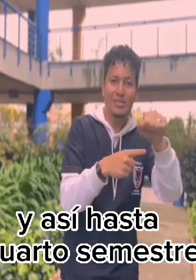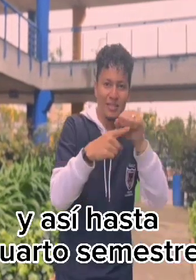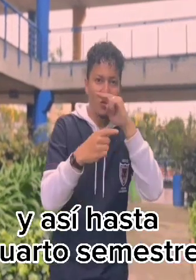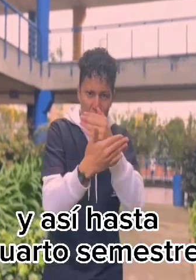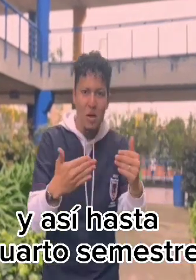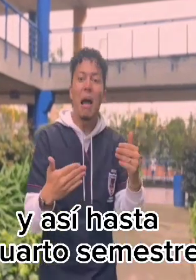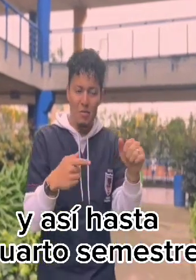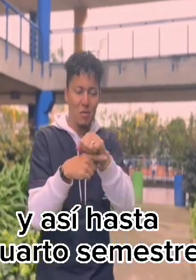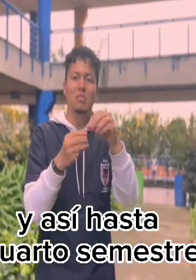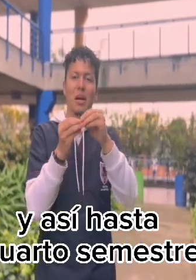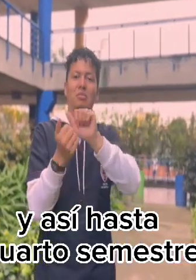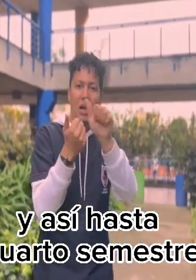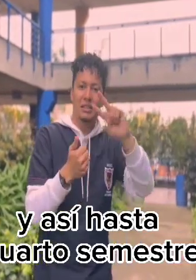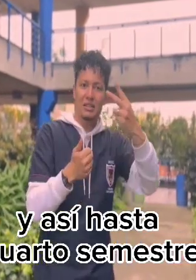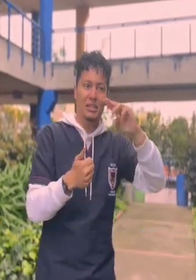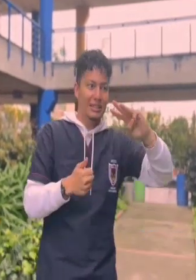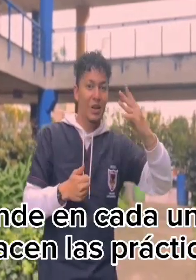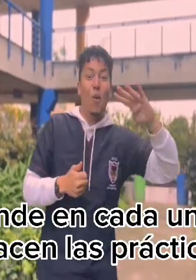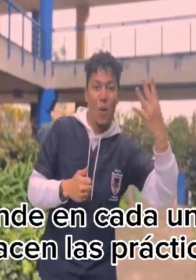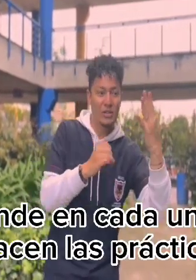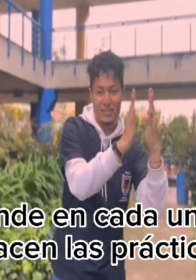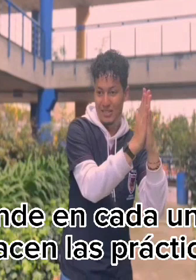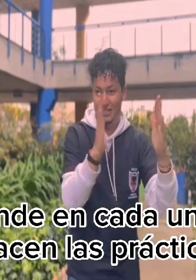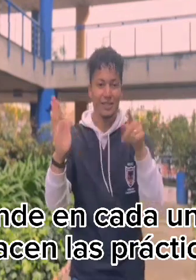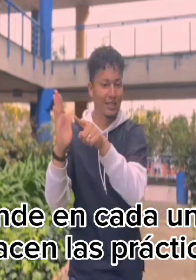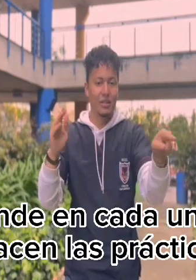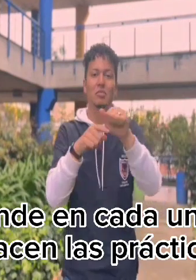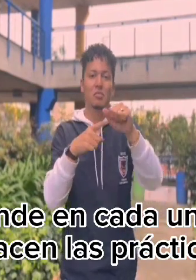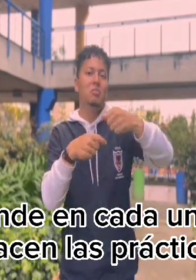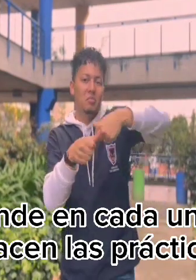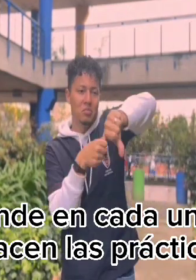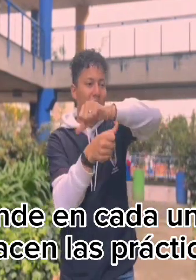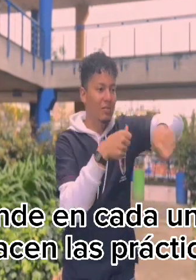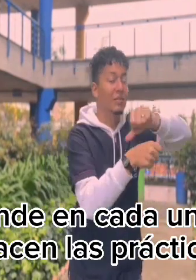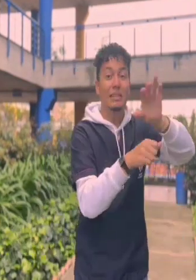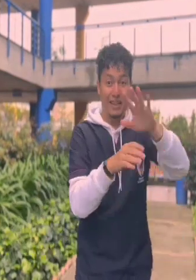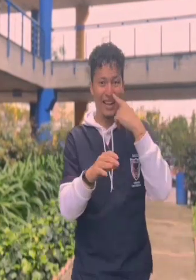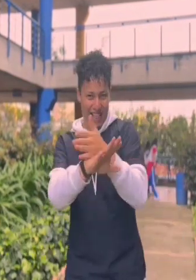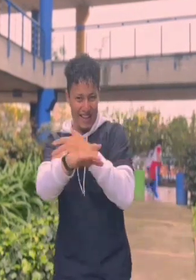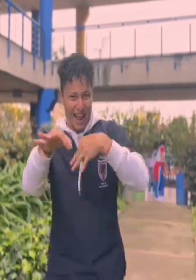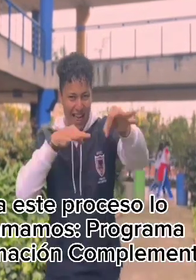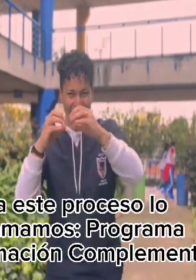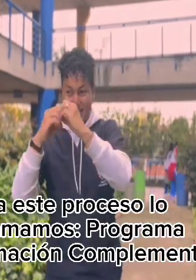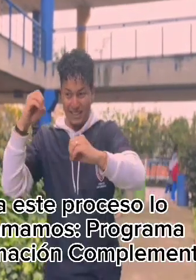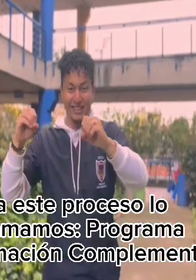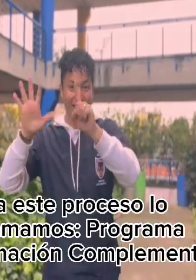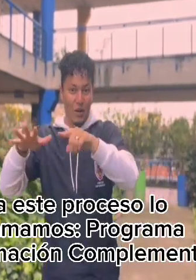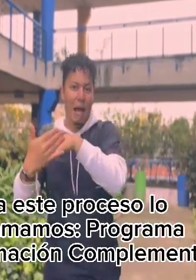así hasta cuarto semestre, donde en cada uno se hacen las prácticas. A este proceso lo llamamos programa